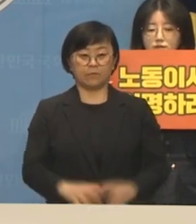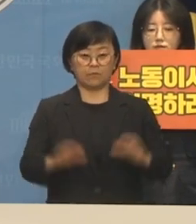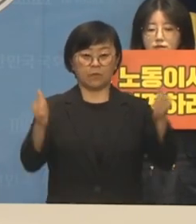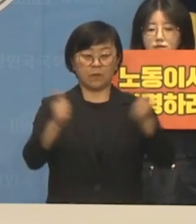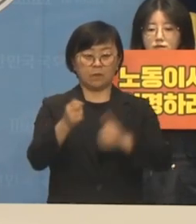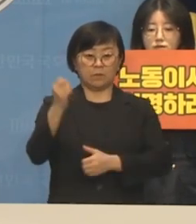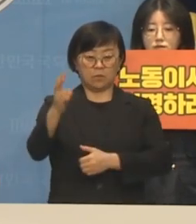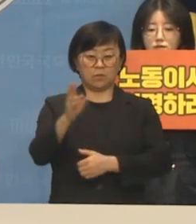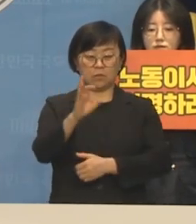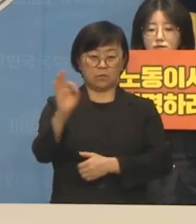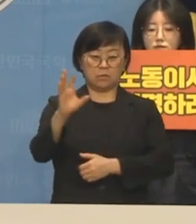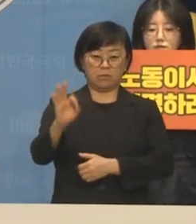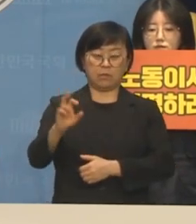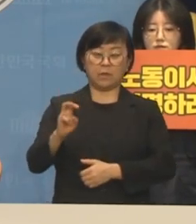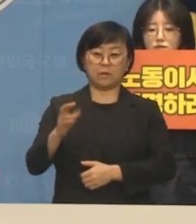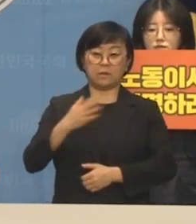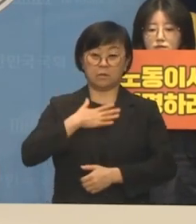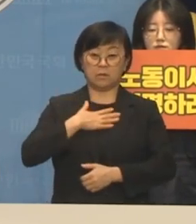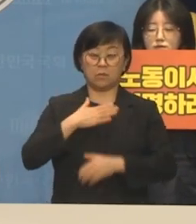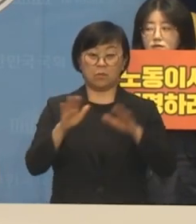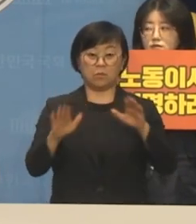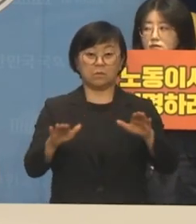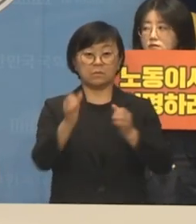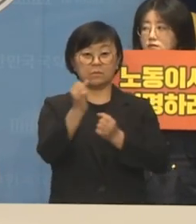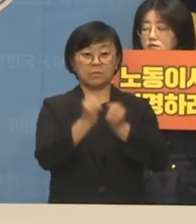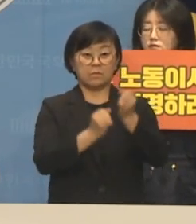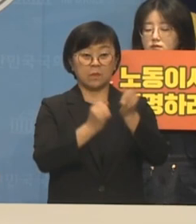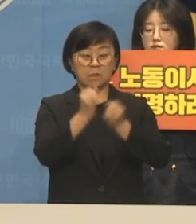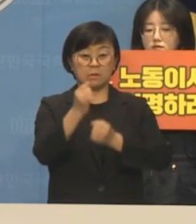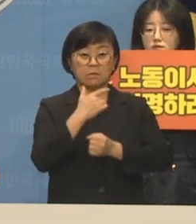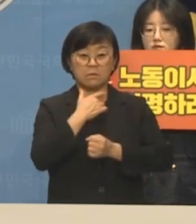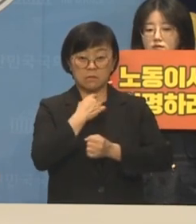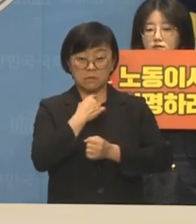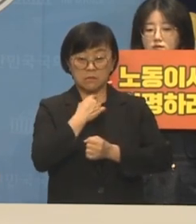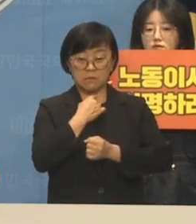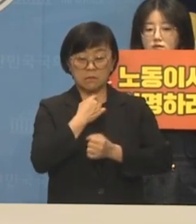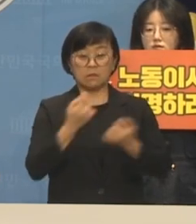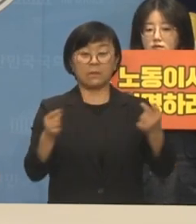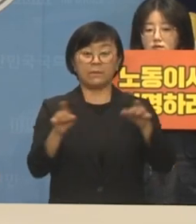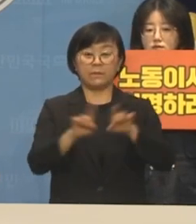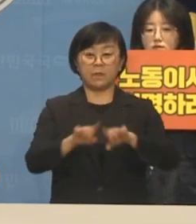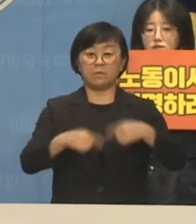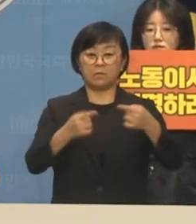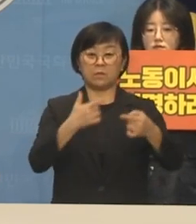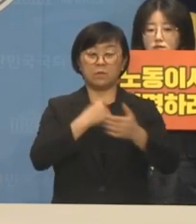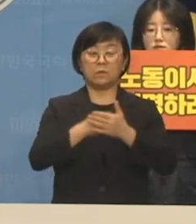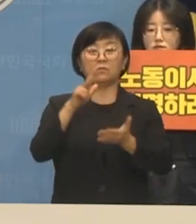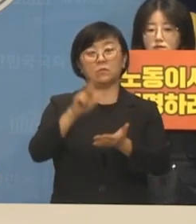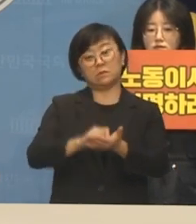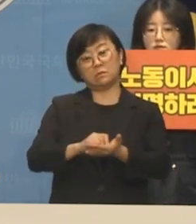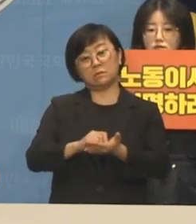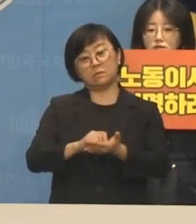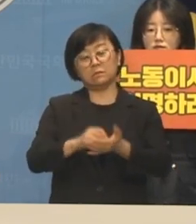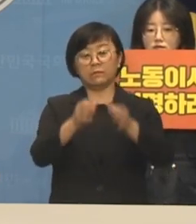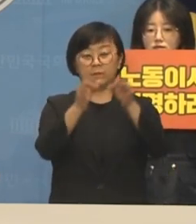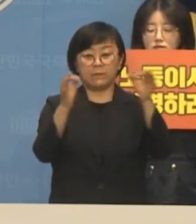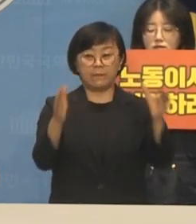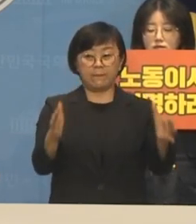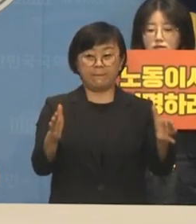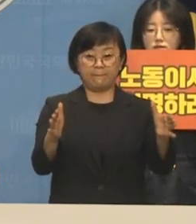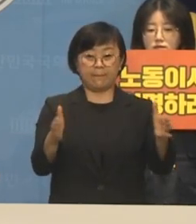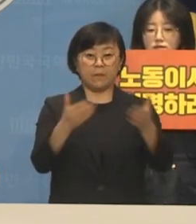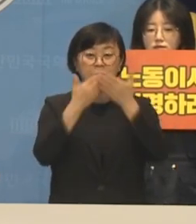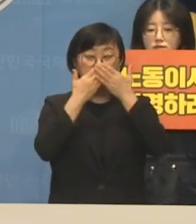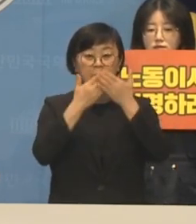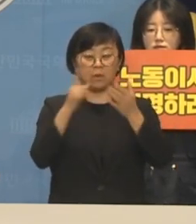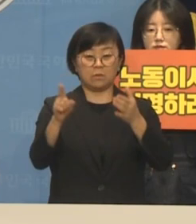국회가 또 제가 오늘 이 기자회견을 자청하면서 함께 하고자 하는 것은 바로 이런 문제가 그동안